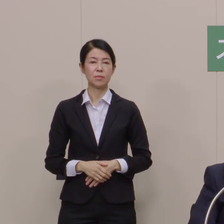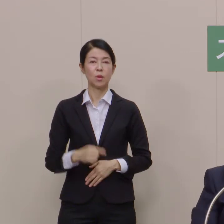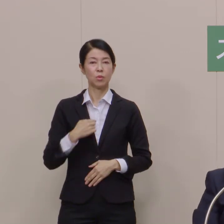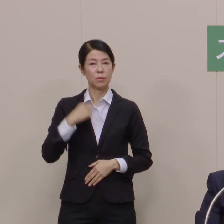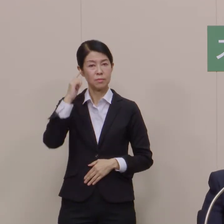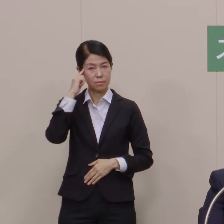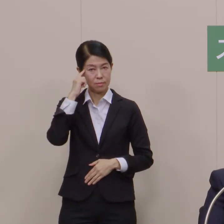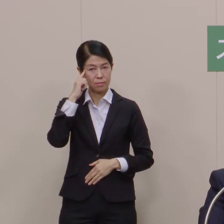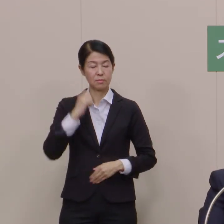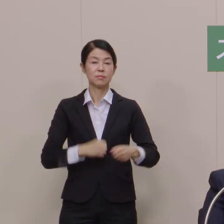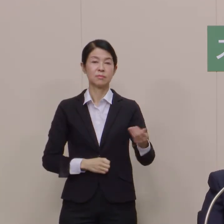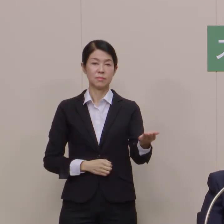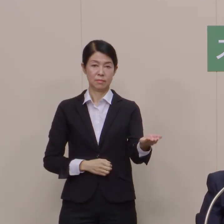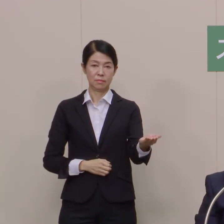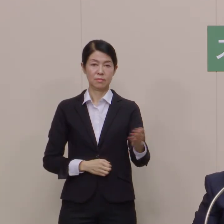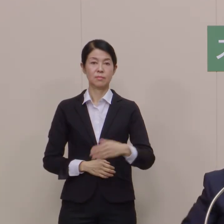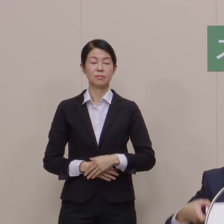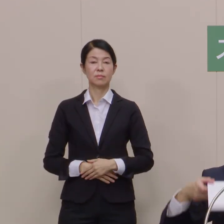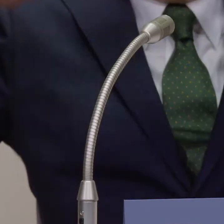考えはこちら。